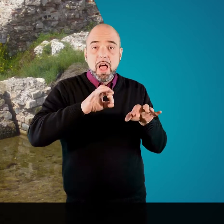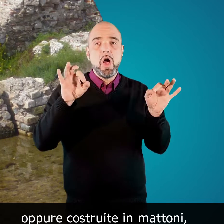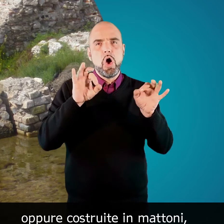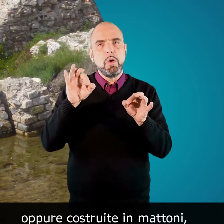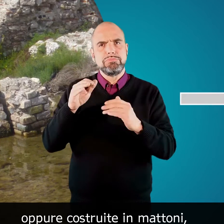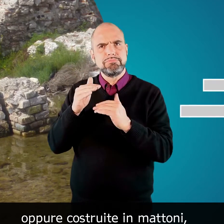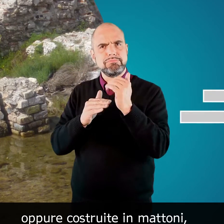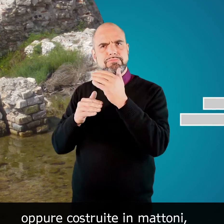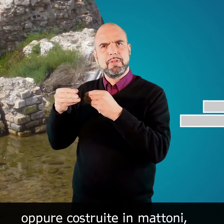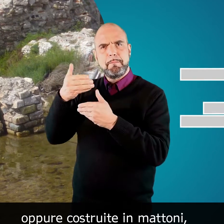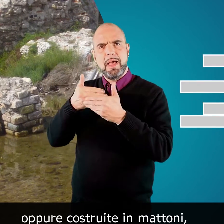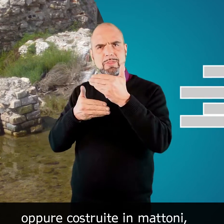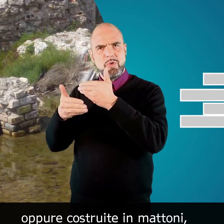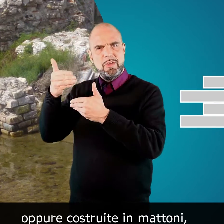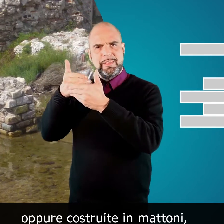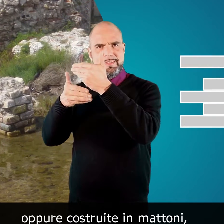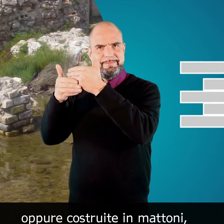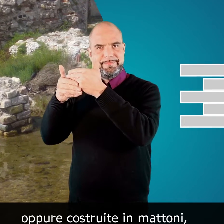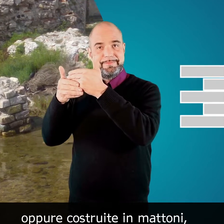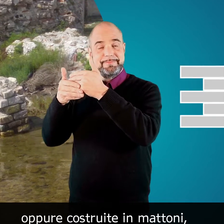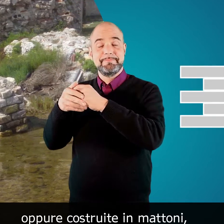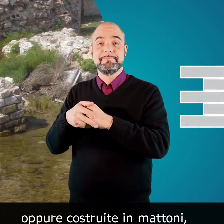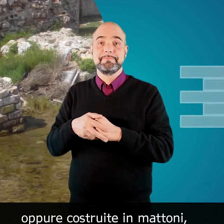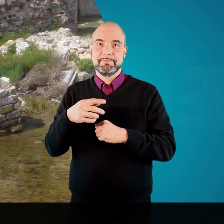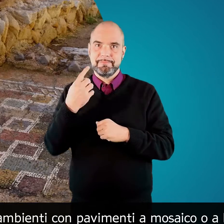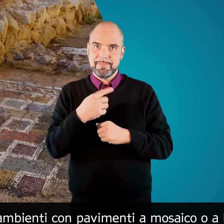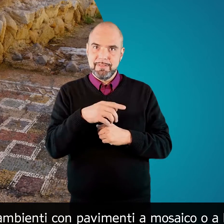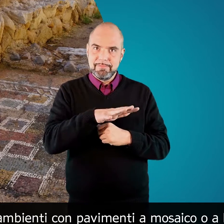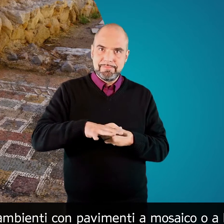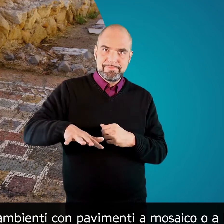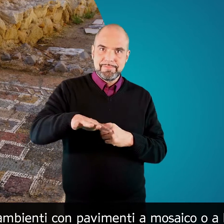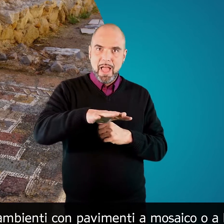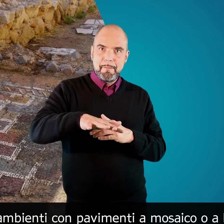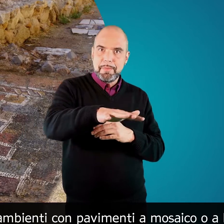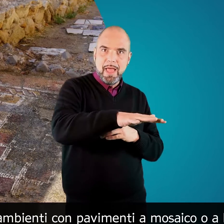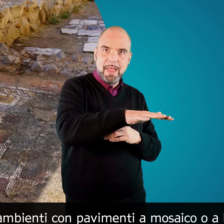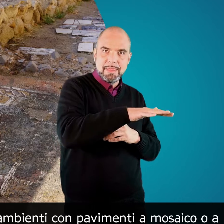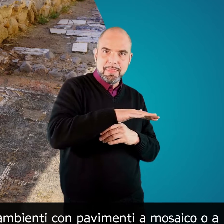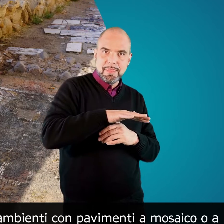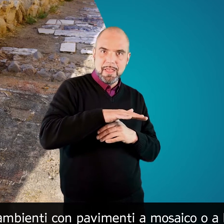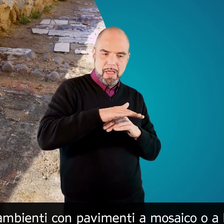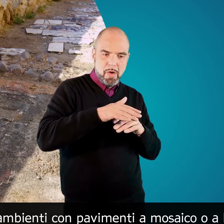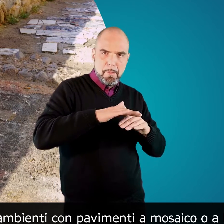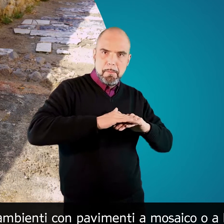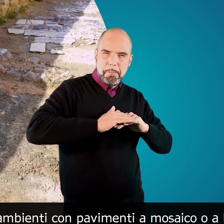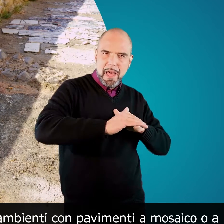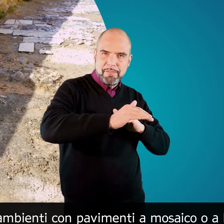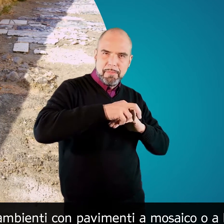Oppure costruite in mattoni Esse racchiudono ambienti con pavimenti a mosaico